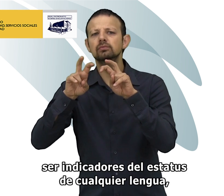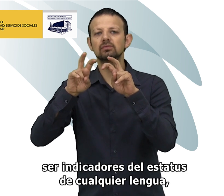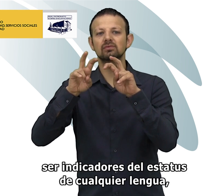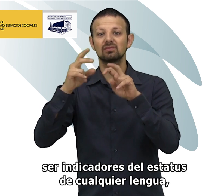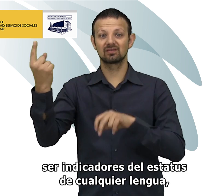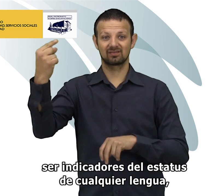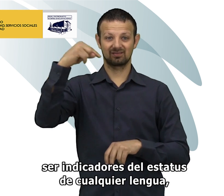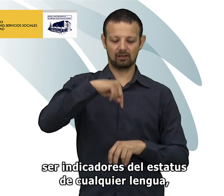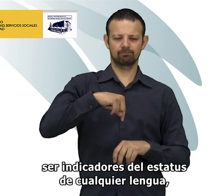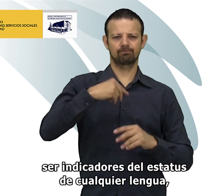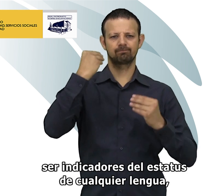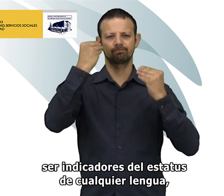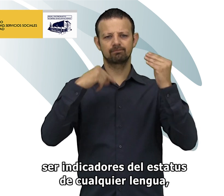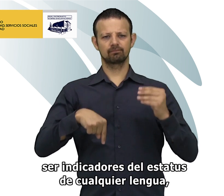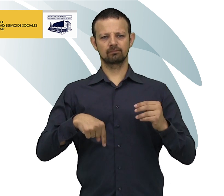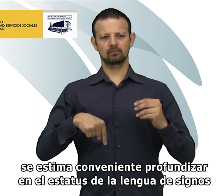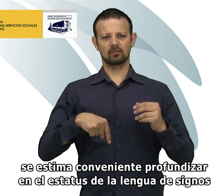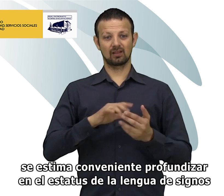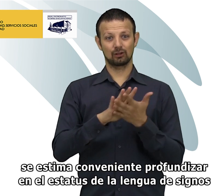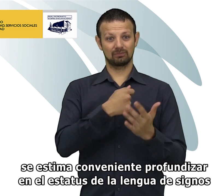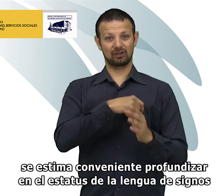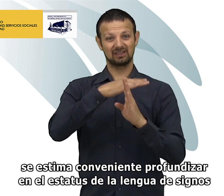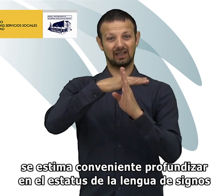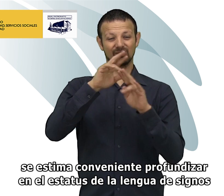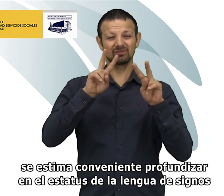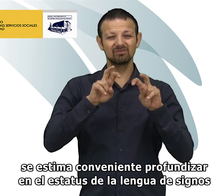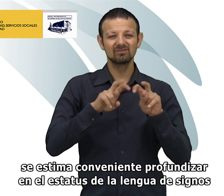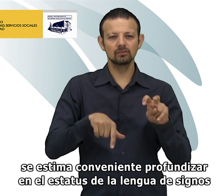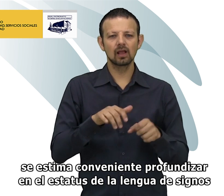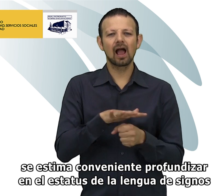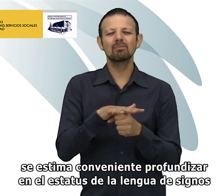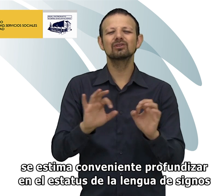conveniente profundizar en el estatus de la lengua de signos en los siguientes ámbitos.